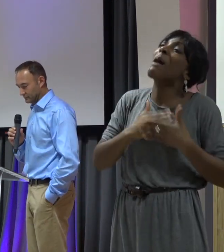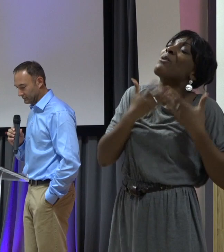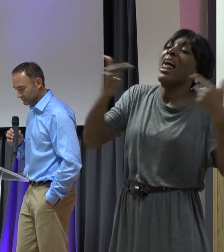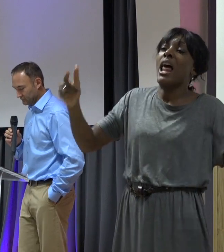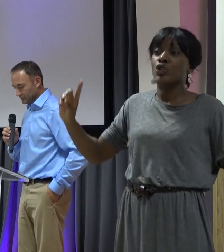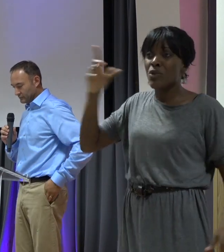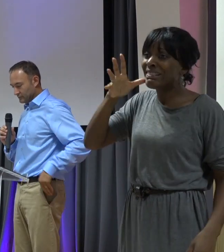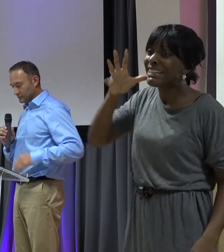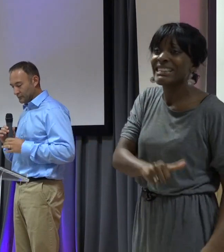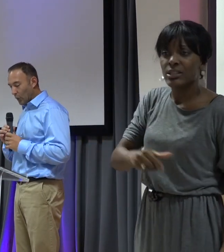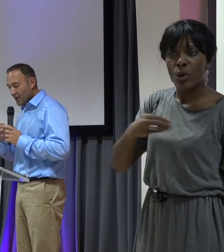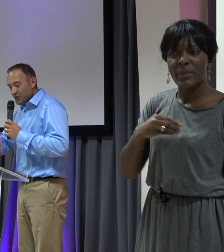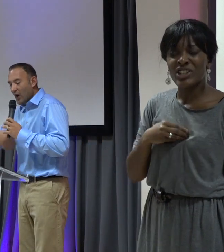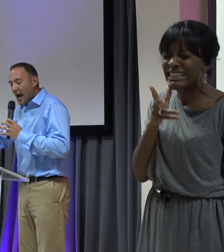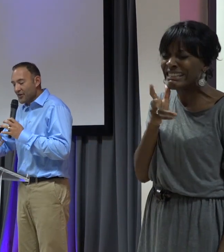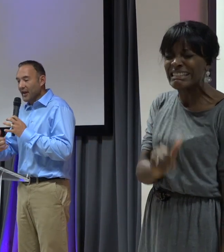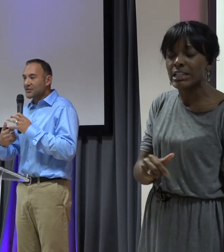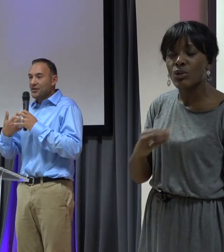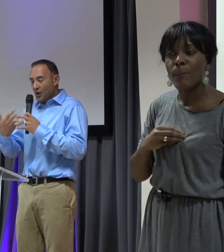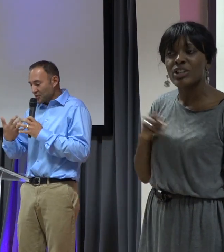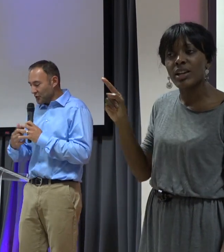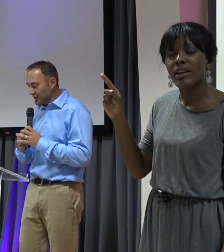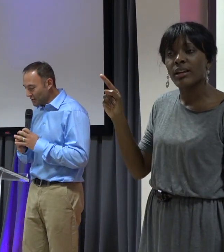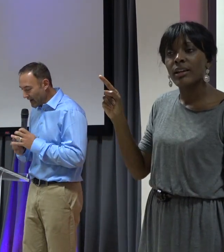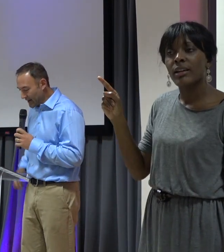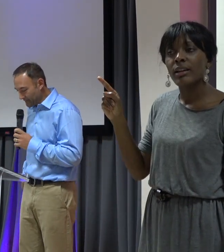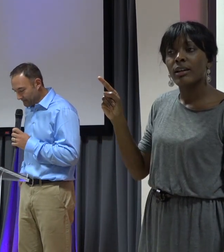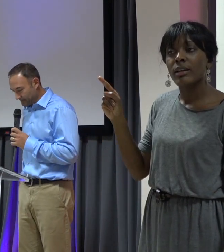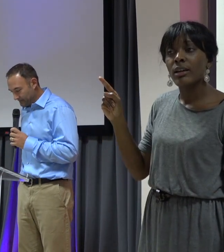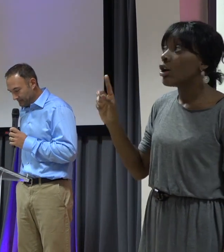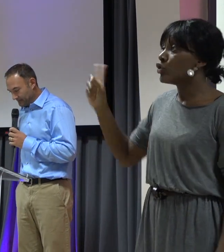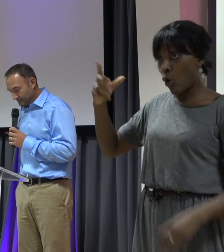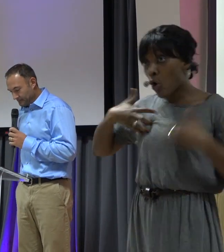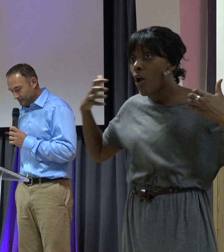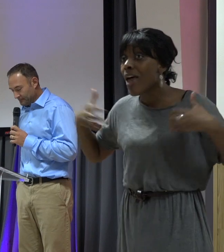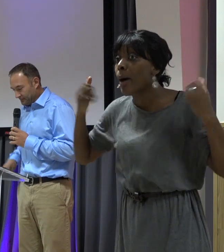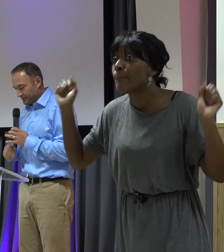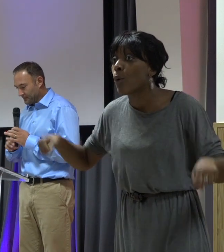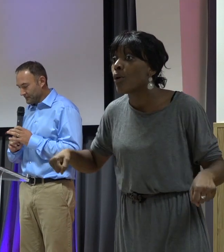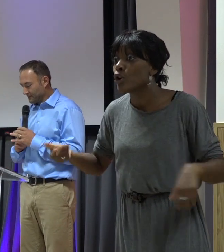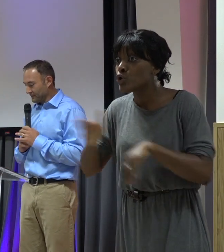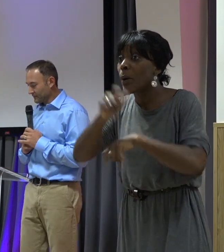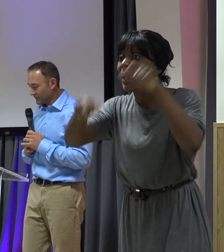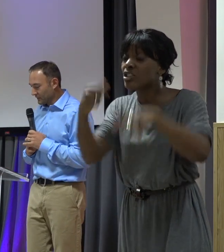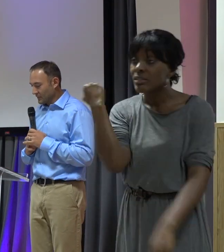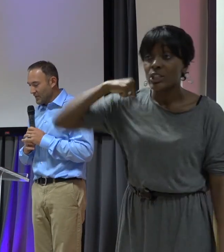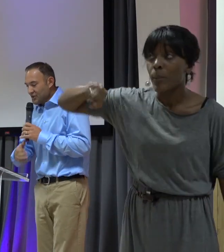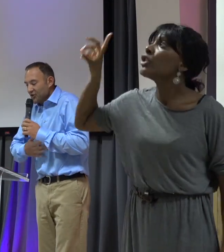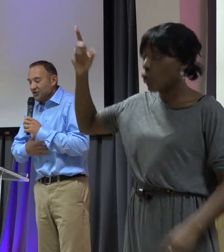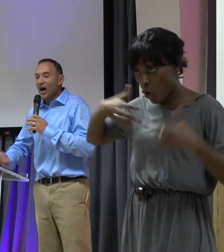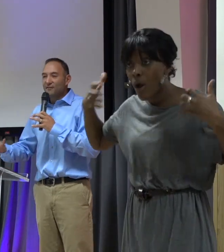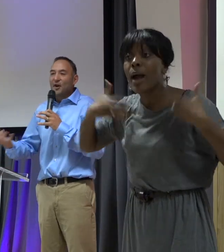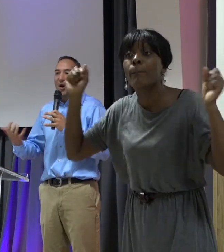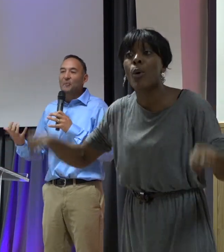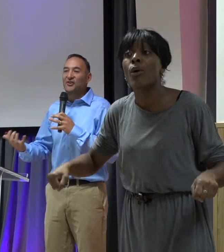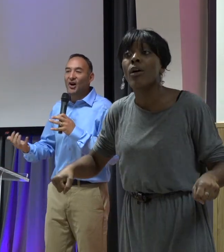la haine de Dieu pour le péché, or his wrath against those who disobey him. ou sa colère sur ceux qui le désobéissent. These are